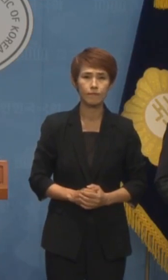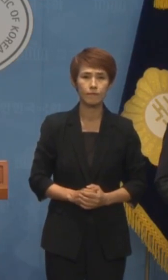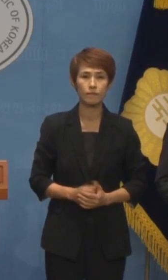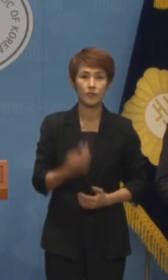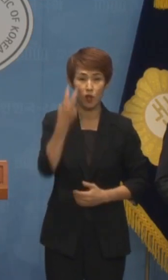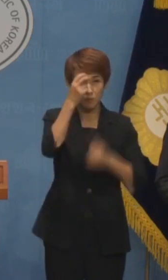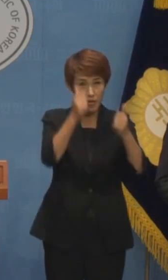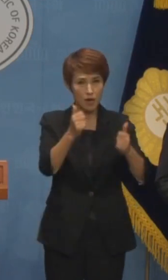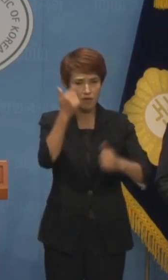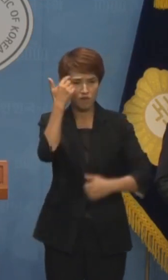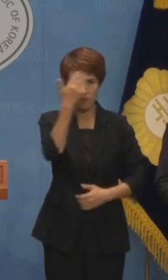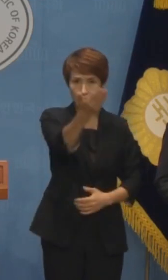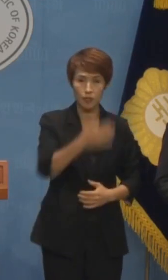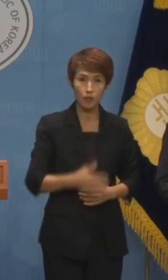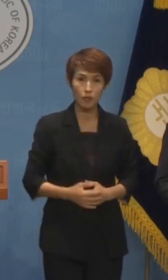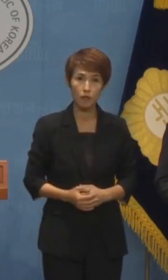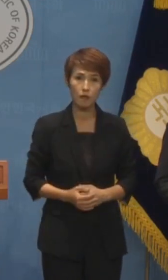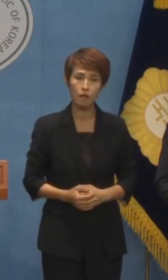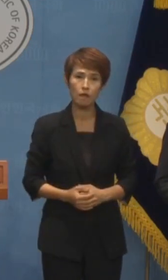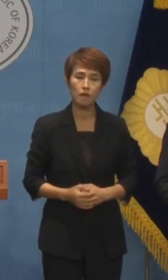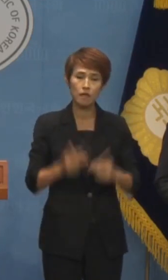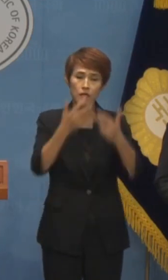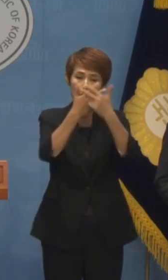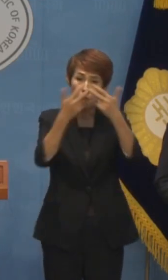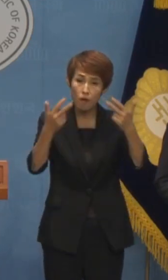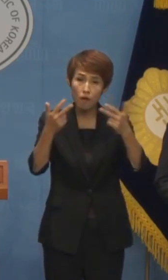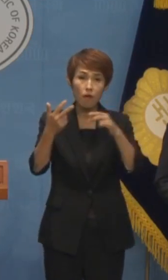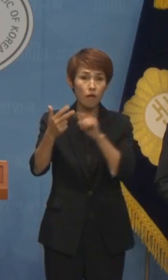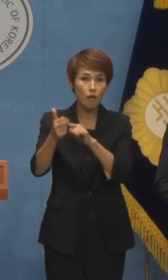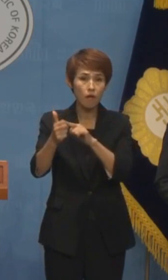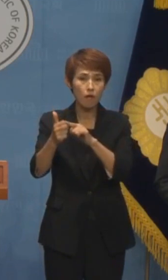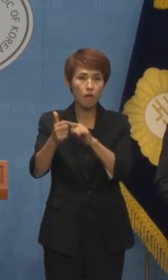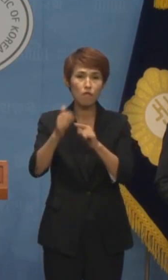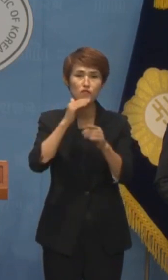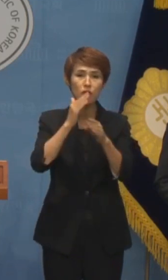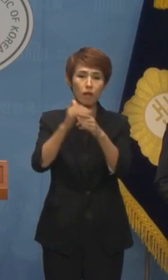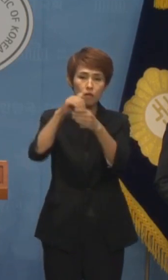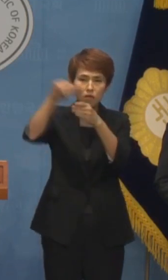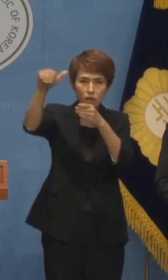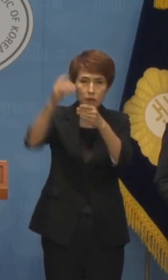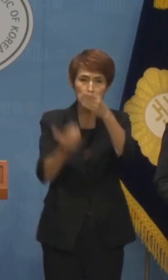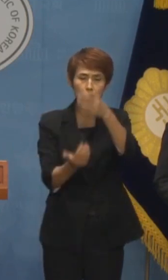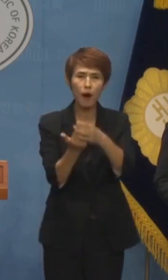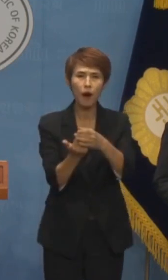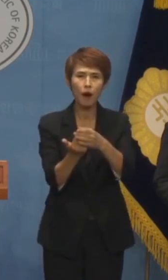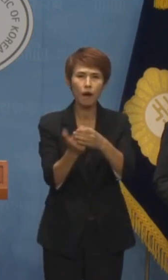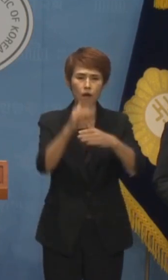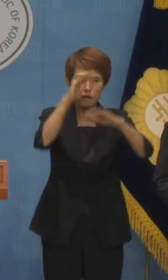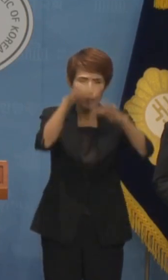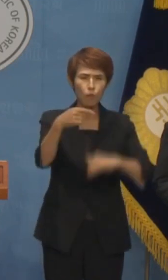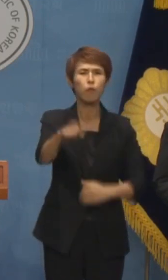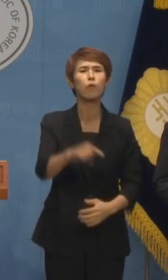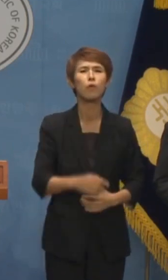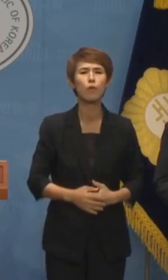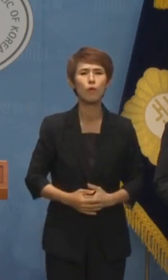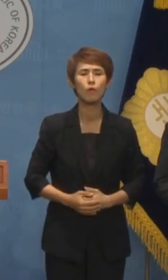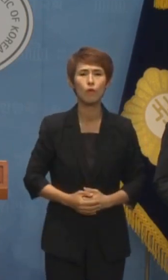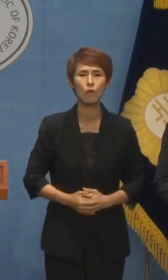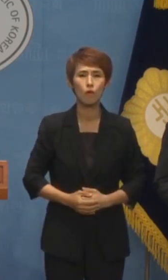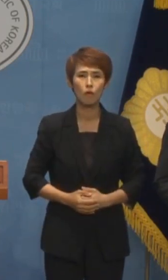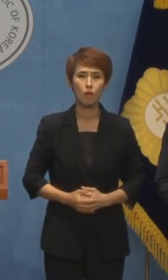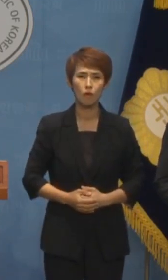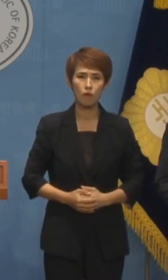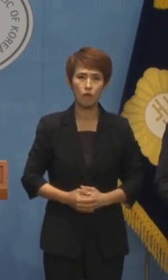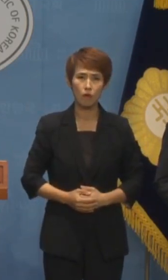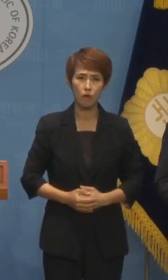검찰에 묻습니다. 검찰이 수사하고 있다는 이재명 전 대표의 대북 송금 사건이란 도대체 무엇입니까?